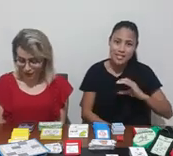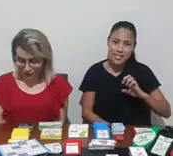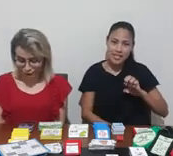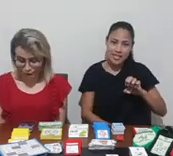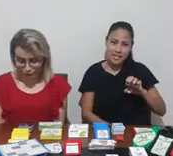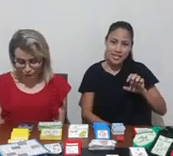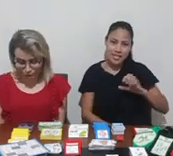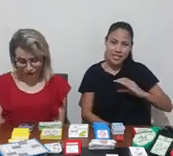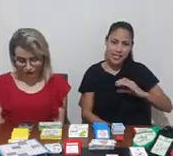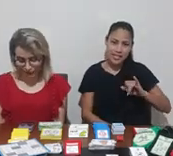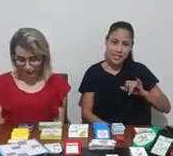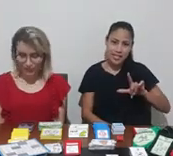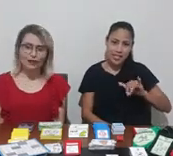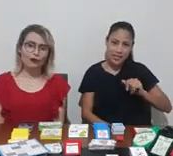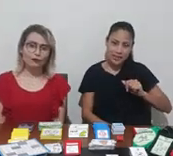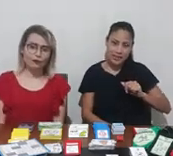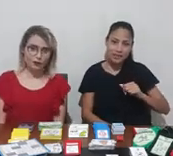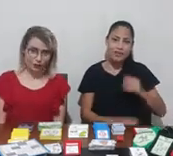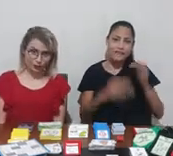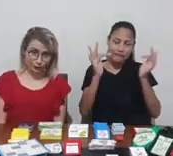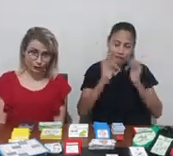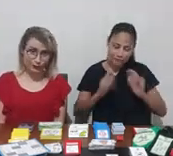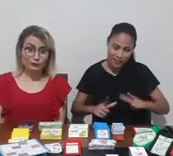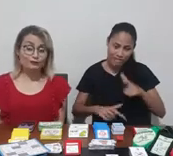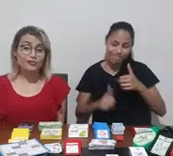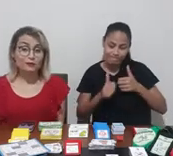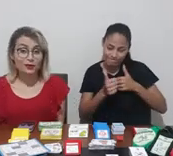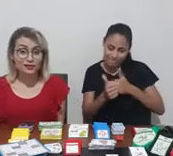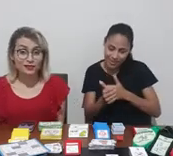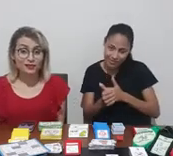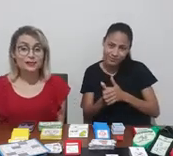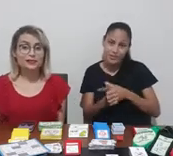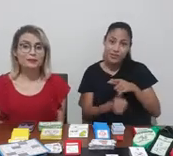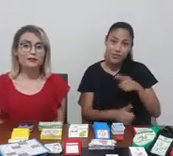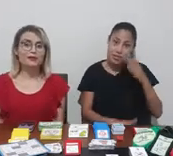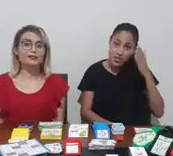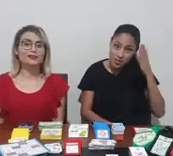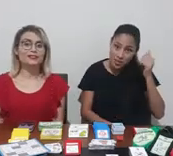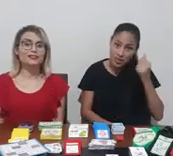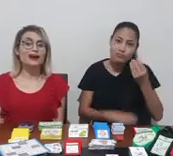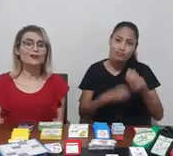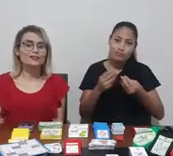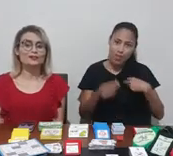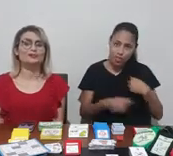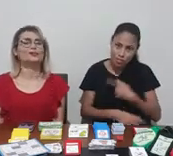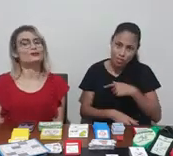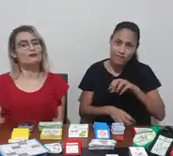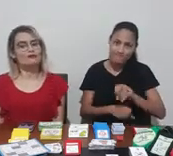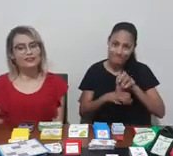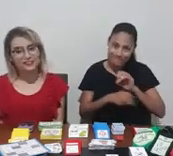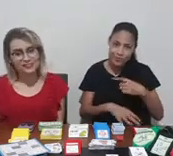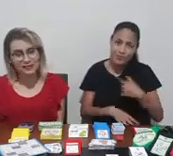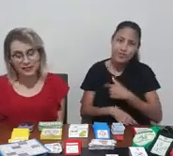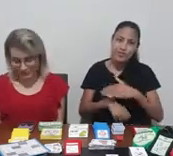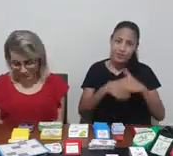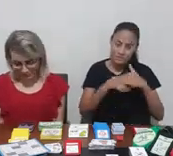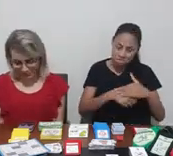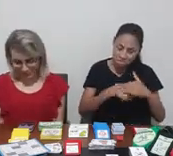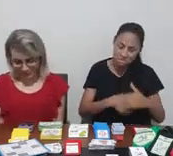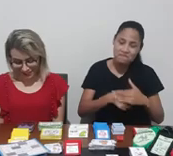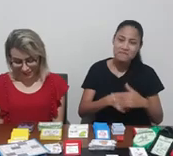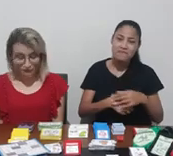você. Fico muito feliz em você estar acompanhando. Você melhor que ninguém sabe como eram as nossas aulas, as nossas conversas. E